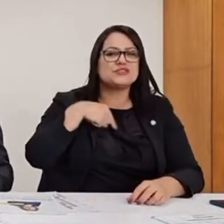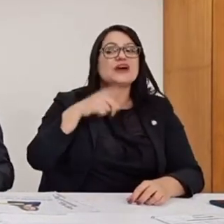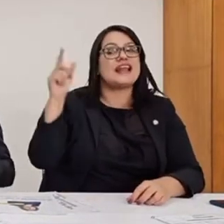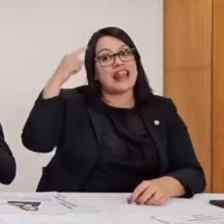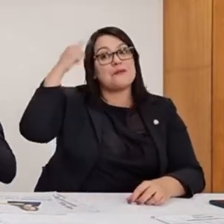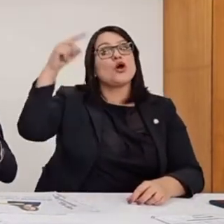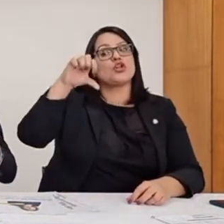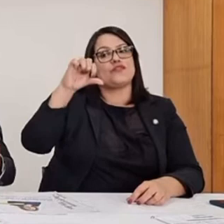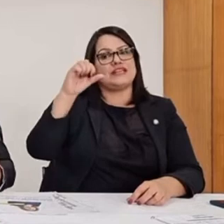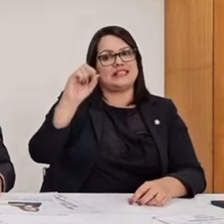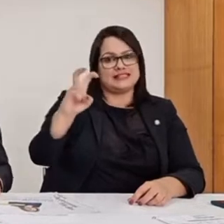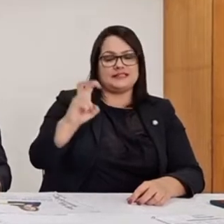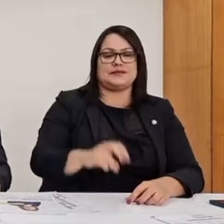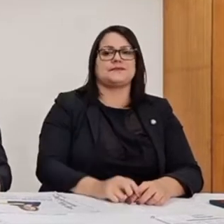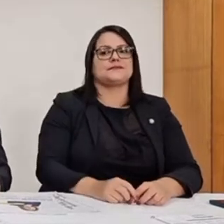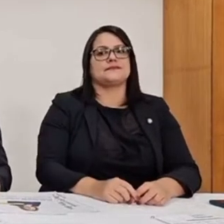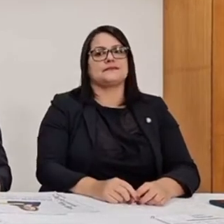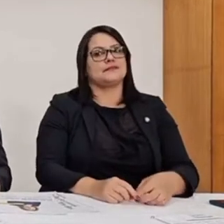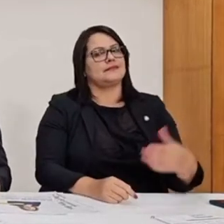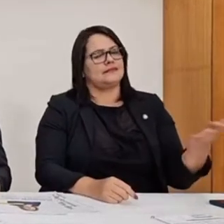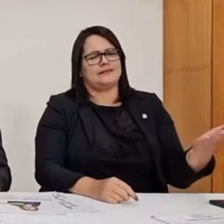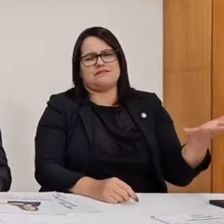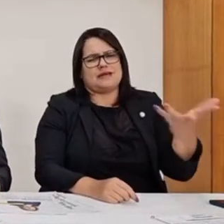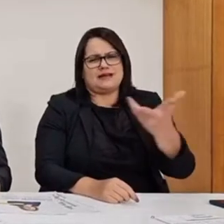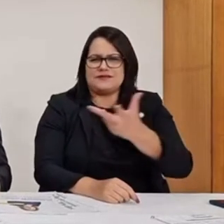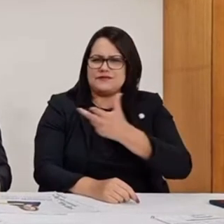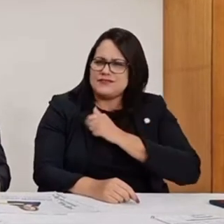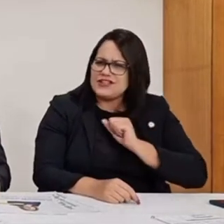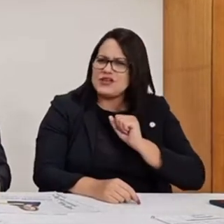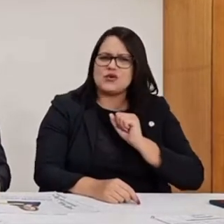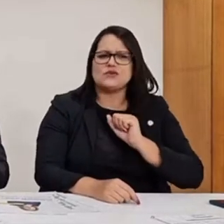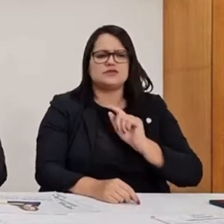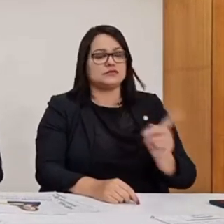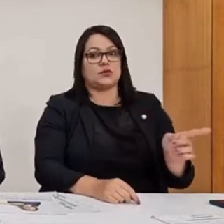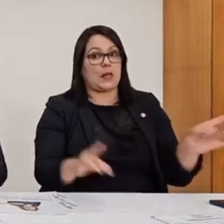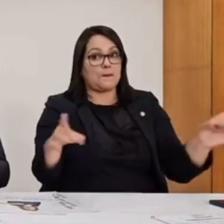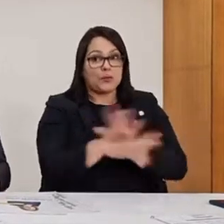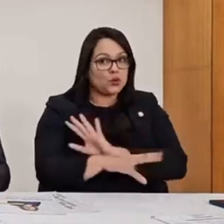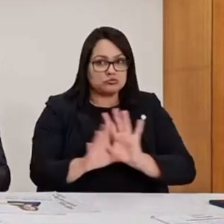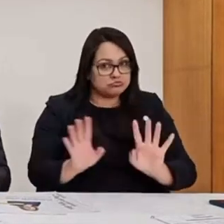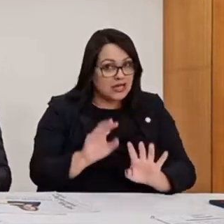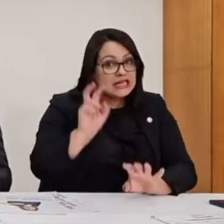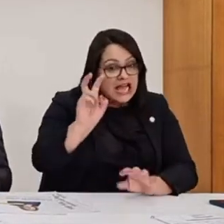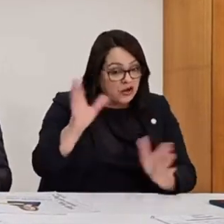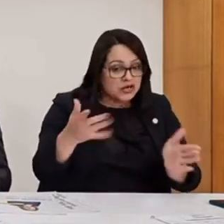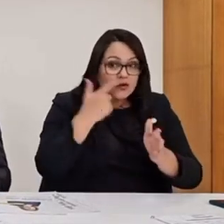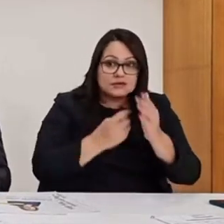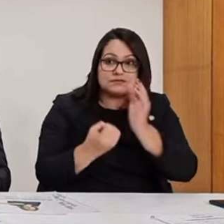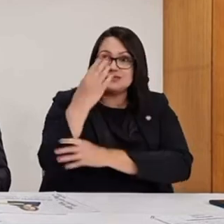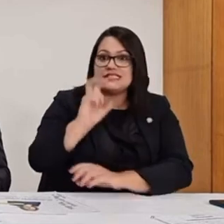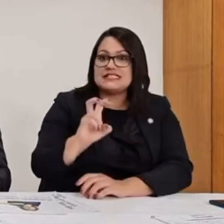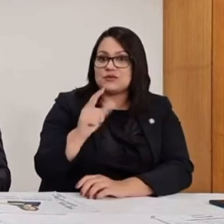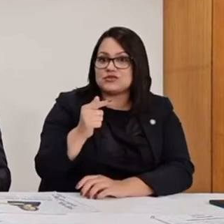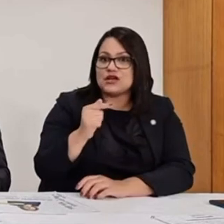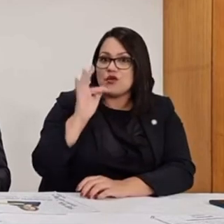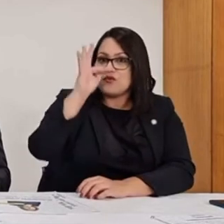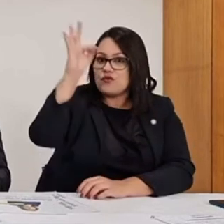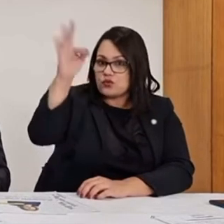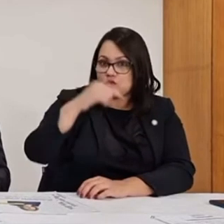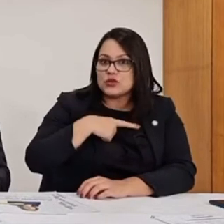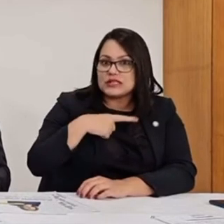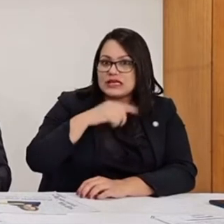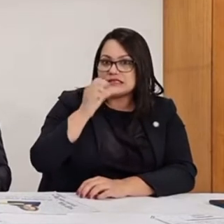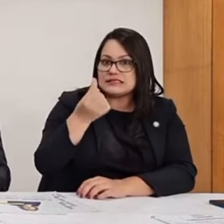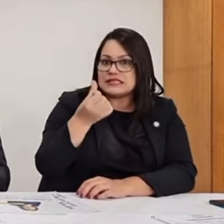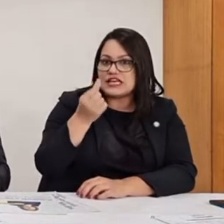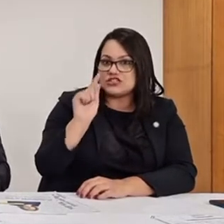95 aí. É uma coisa realmente fantástica. E não chegou no final, ainda tem agora o 5G. Já se fala em 6G também, Marcos? Já,